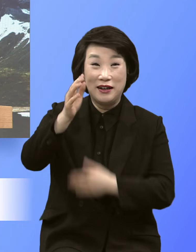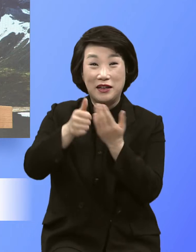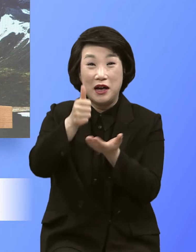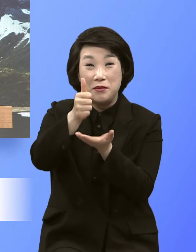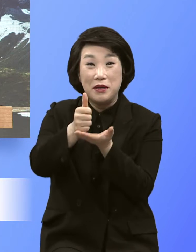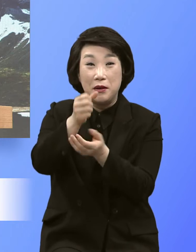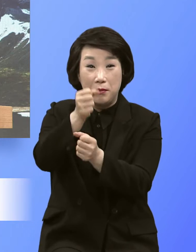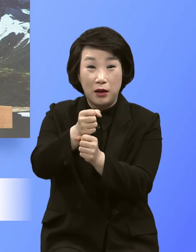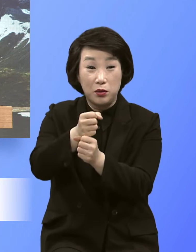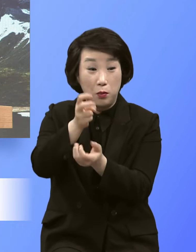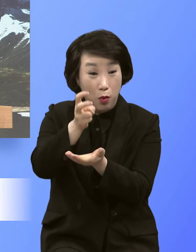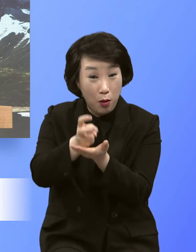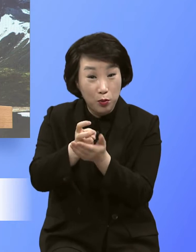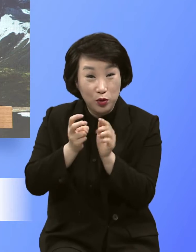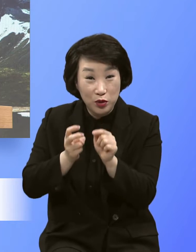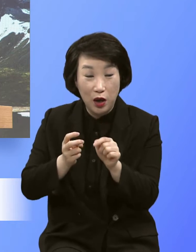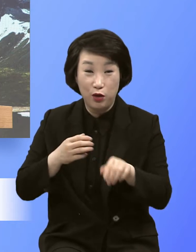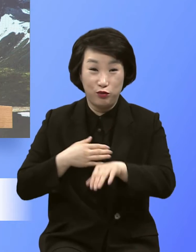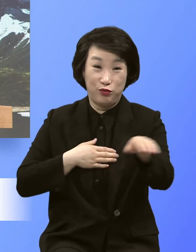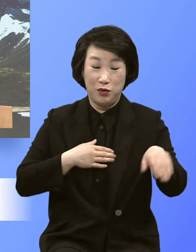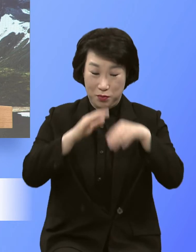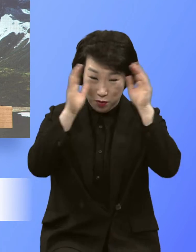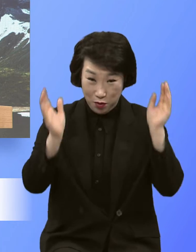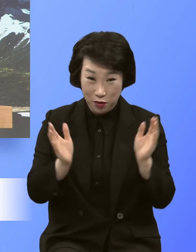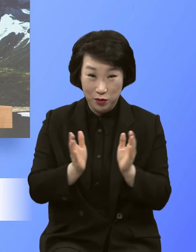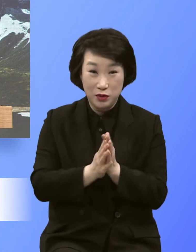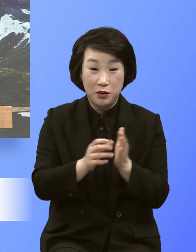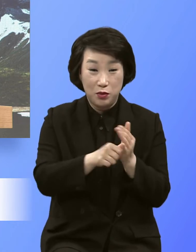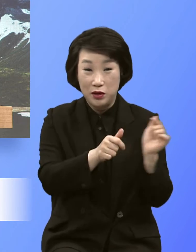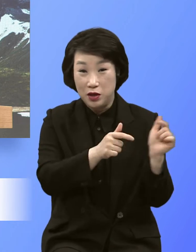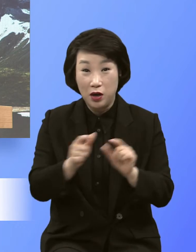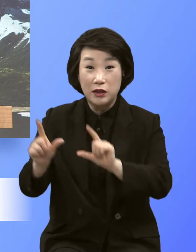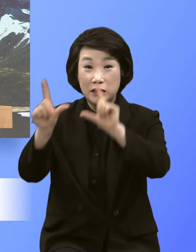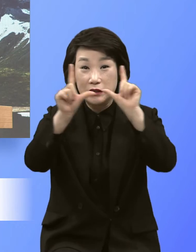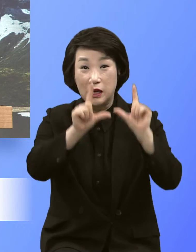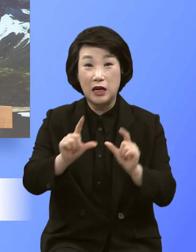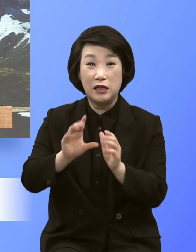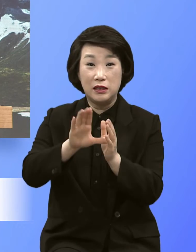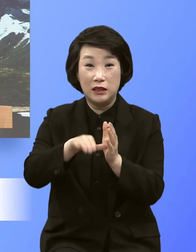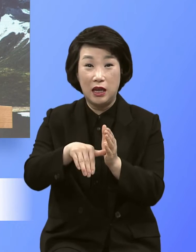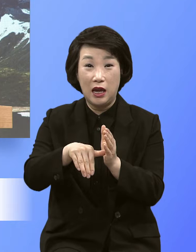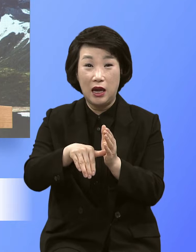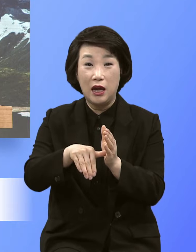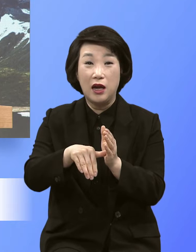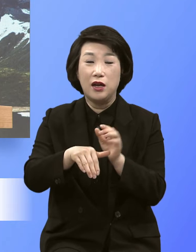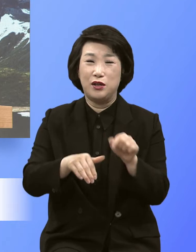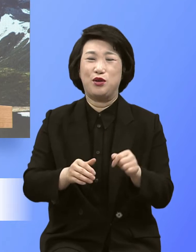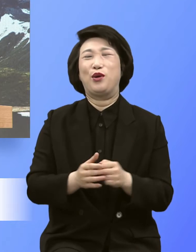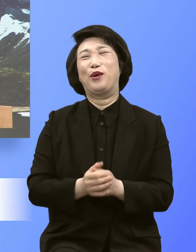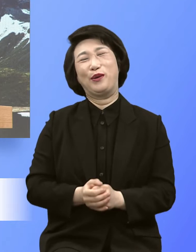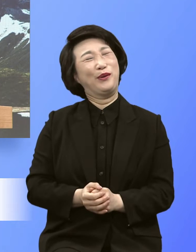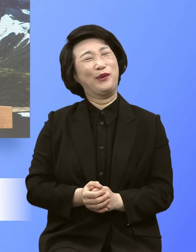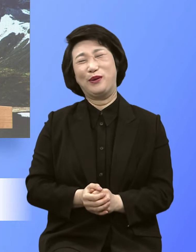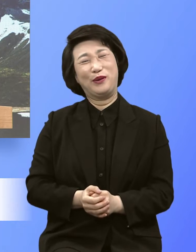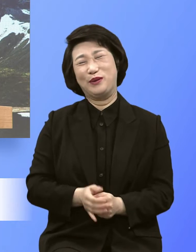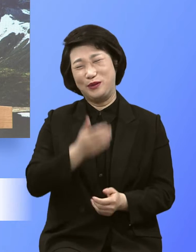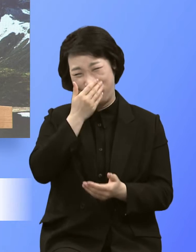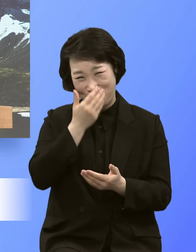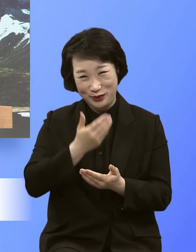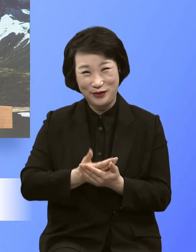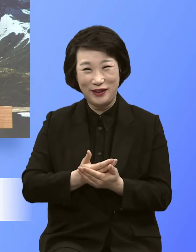만든 질서가 우리 모든 만물이 살아가는데 얼마나